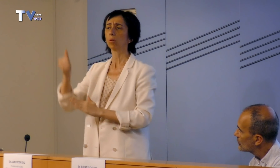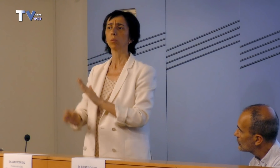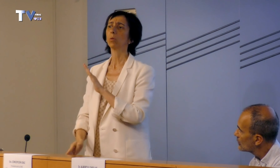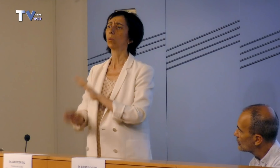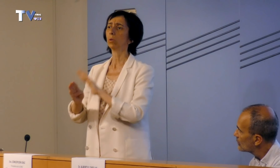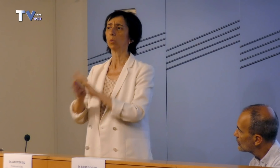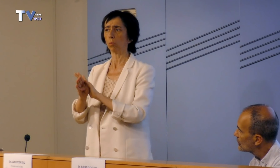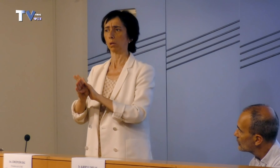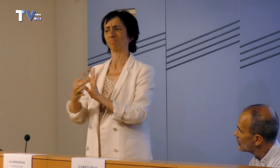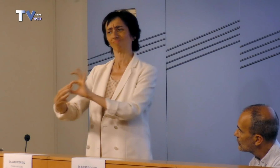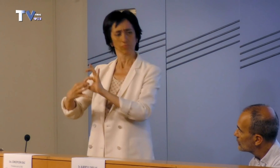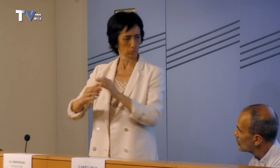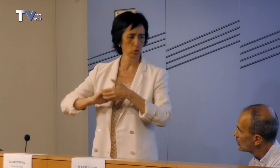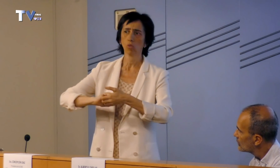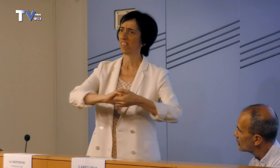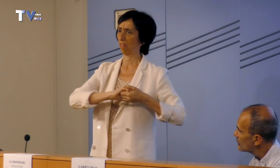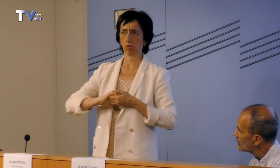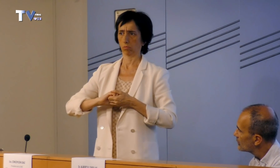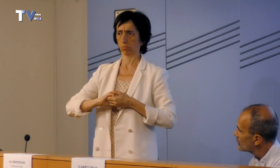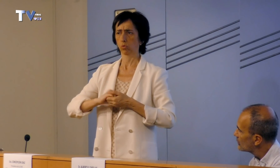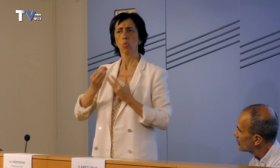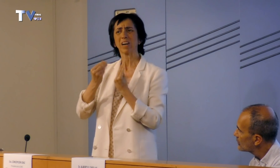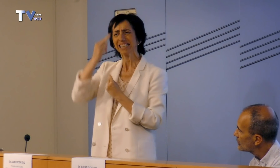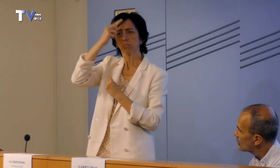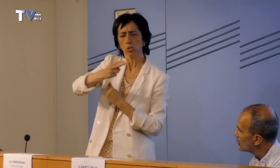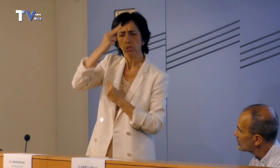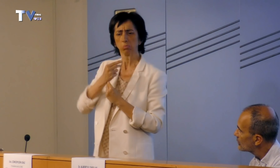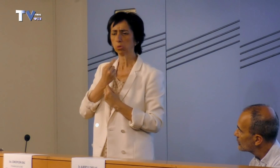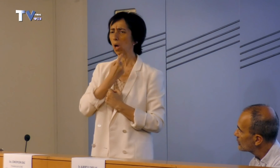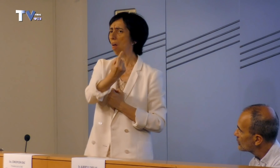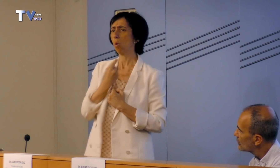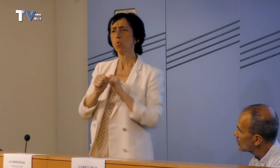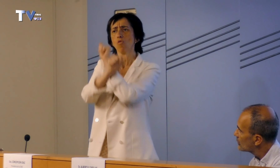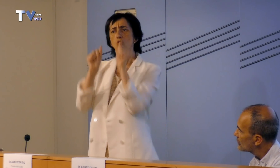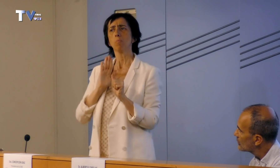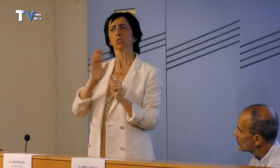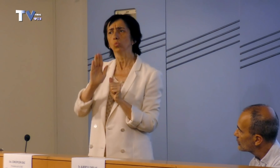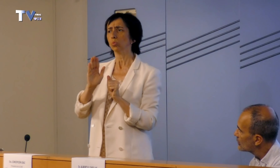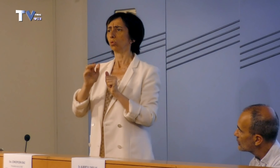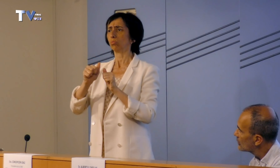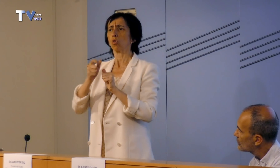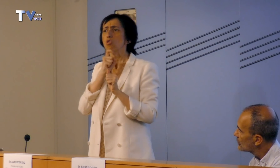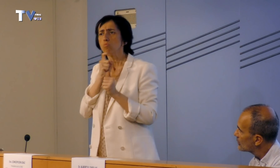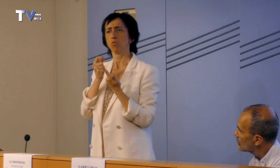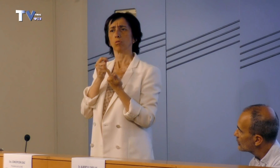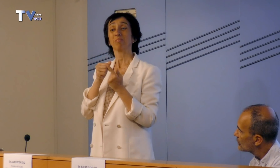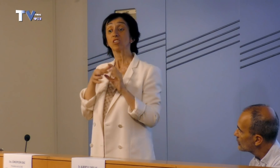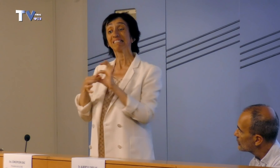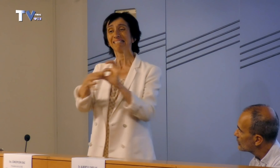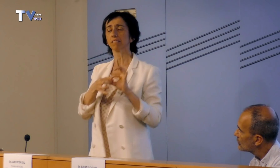partir d'aquesta federació continuï amb la confederació, continuem amb el respecte que ens tenim, aquest respecte